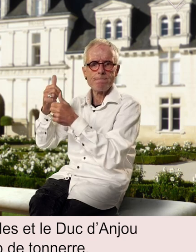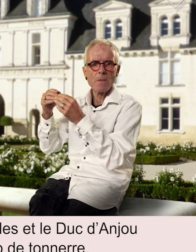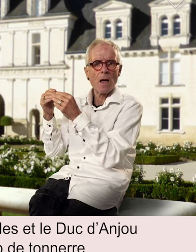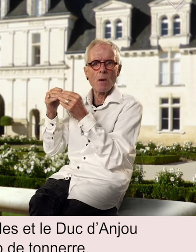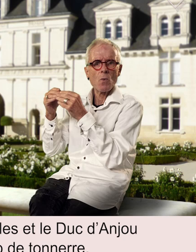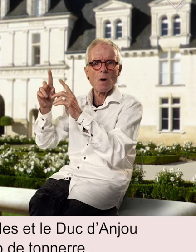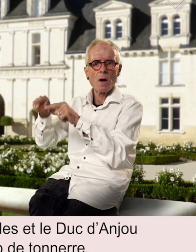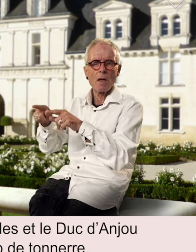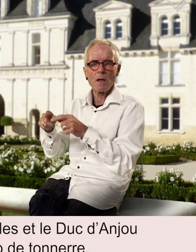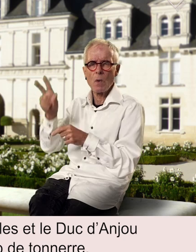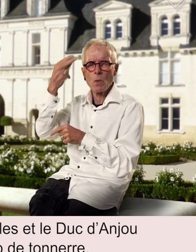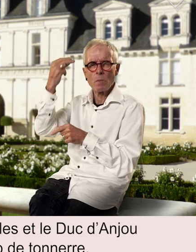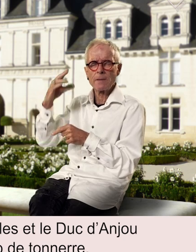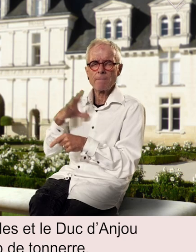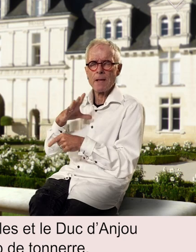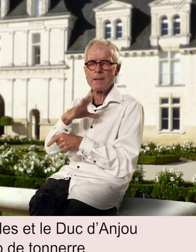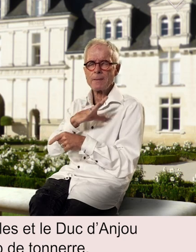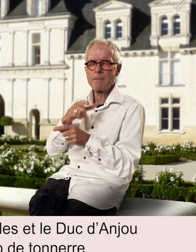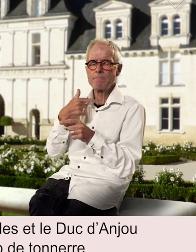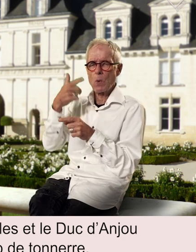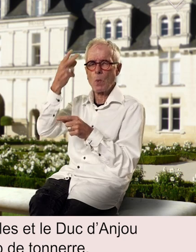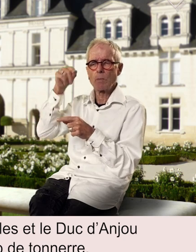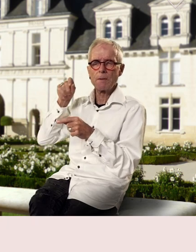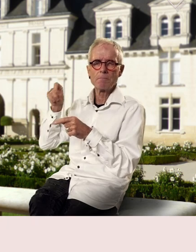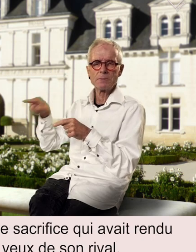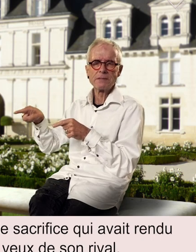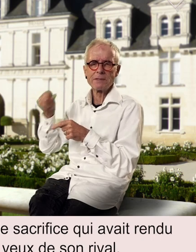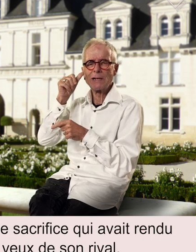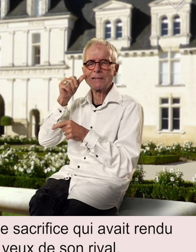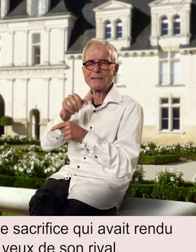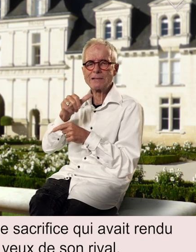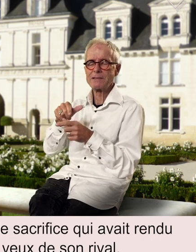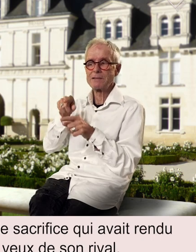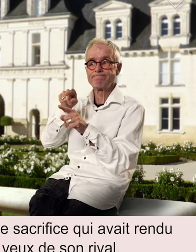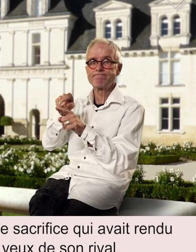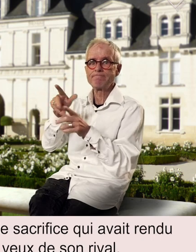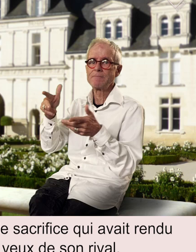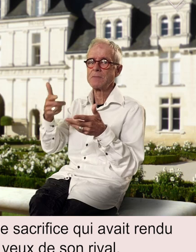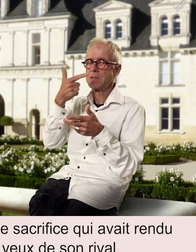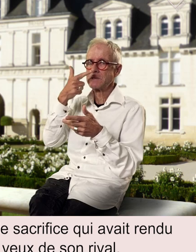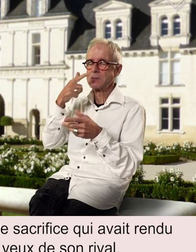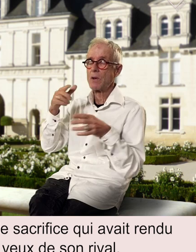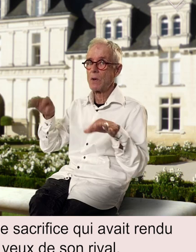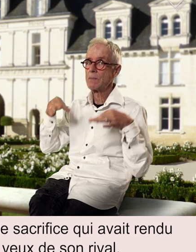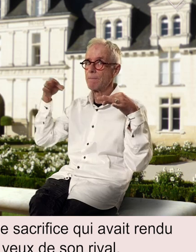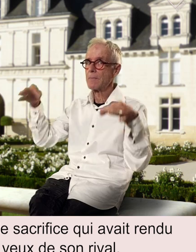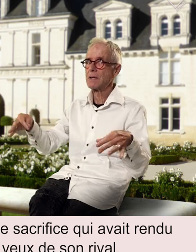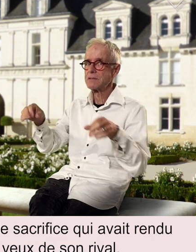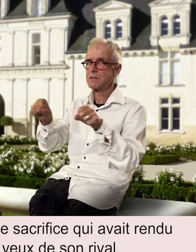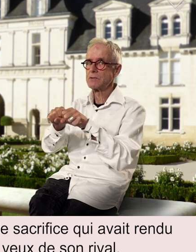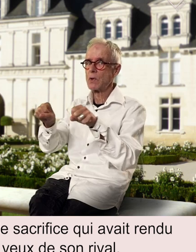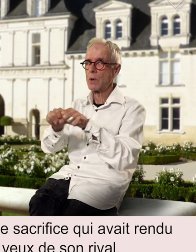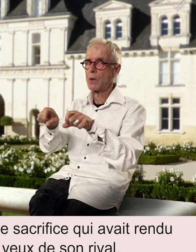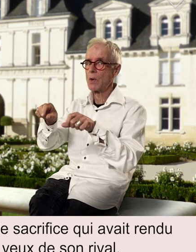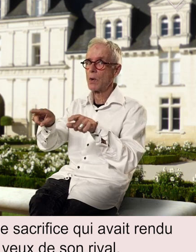Il comprit par le nom de madame que ce rival était le duc de Guise, et il ne put douter que la princesse, sa sœur, ne fût le